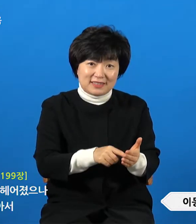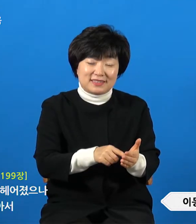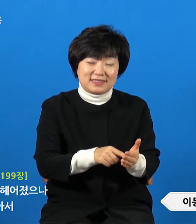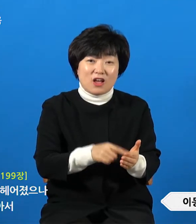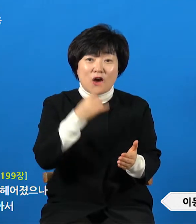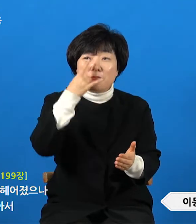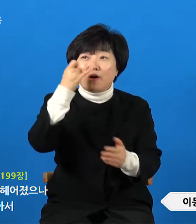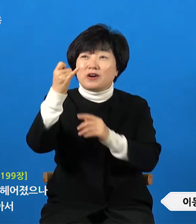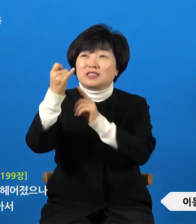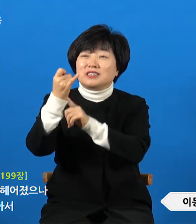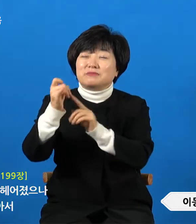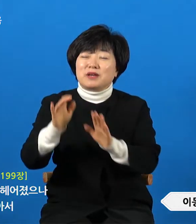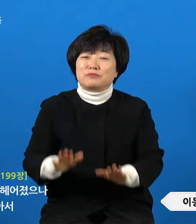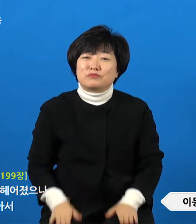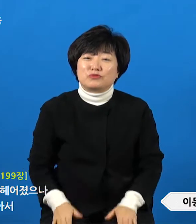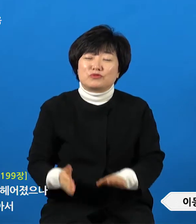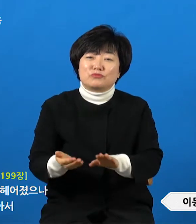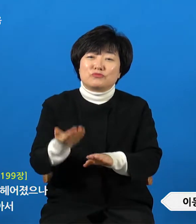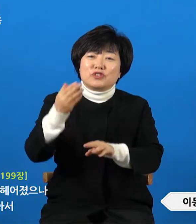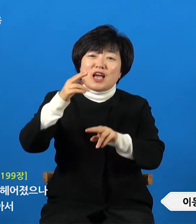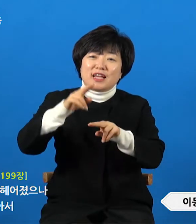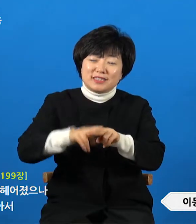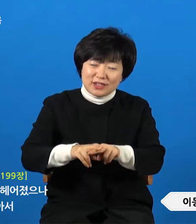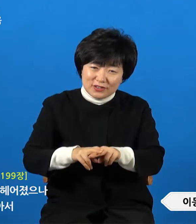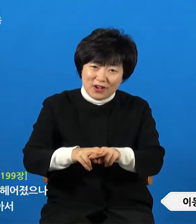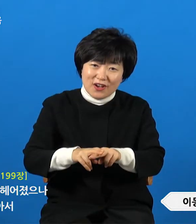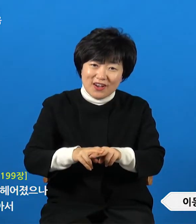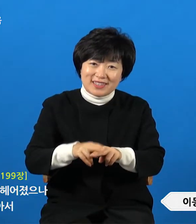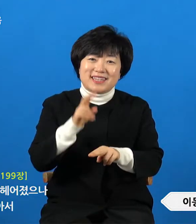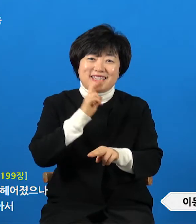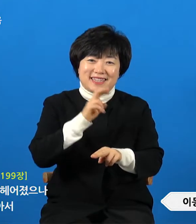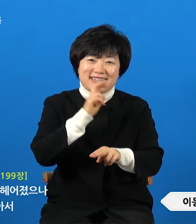위에 앉아서, 바로 그 찬양이에요.